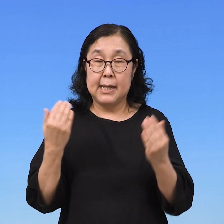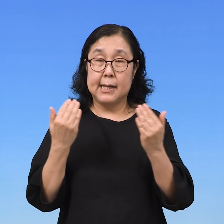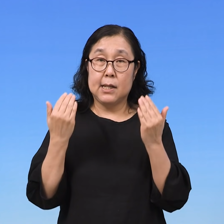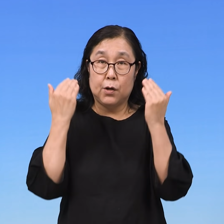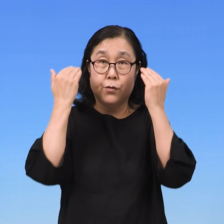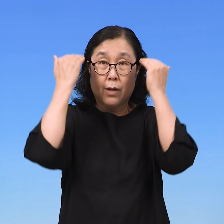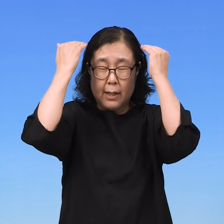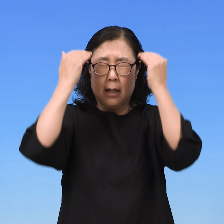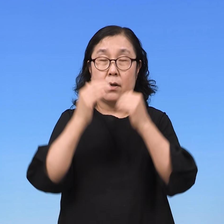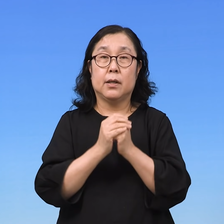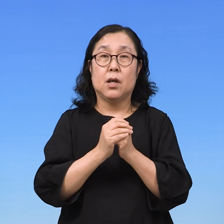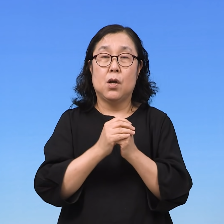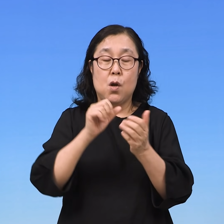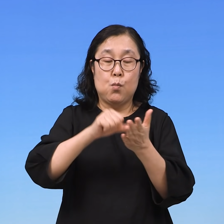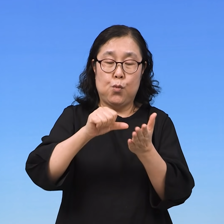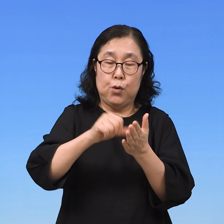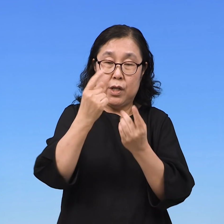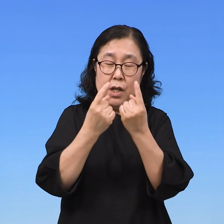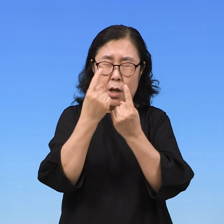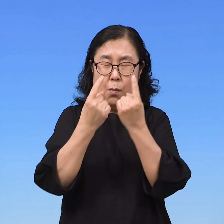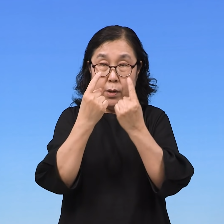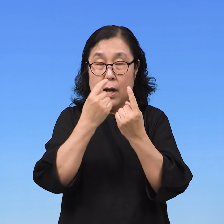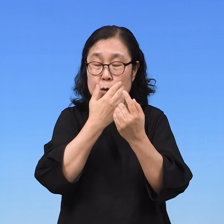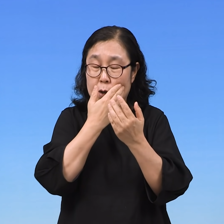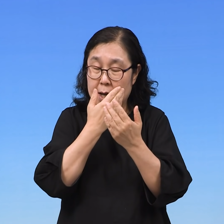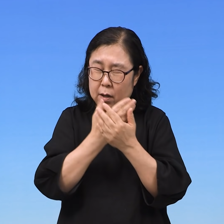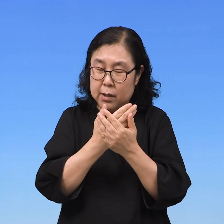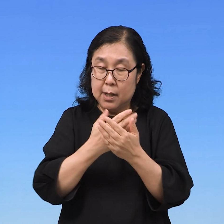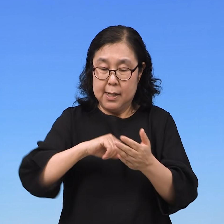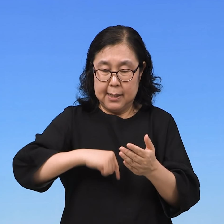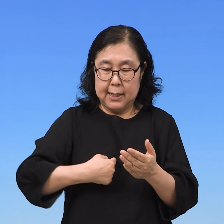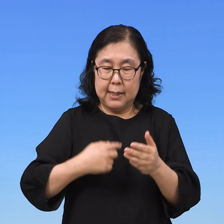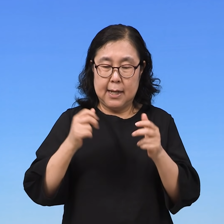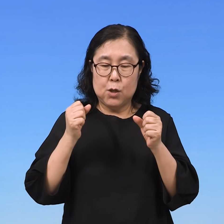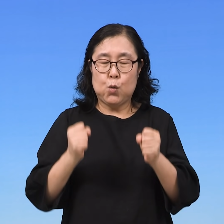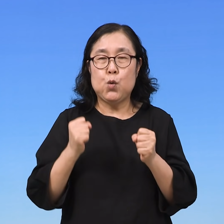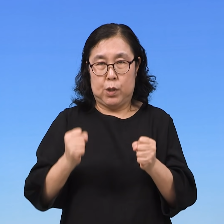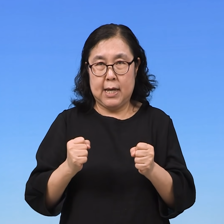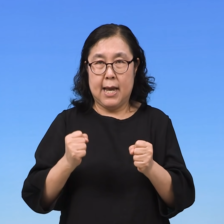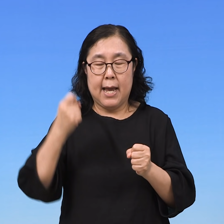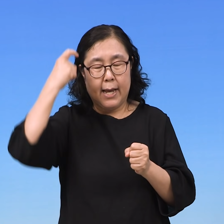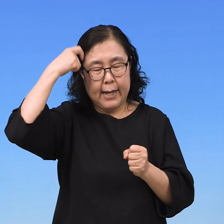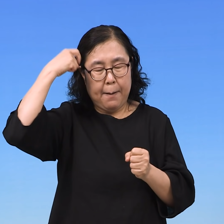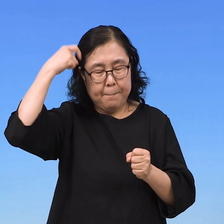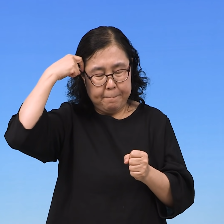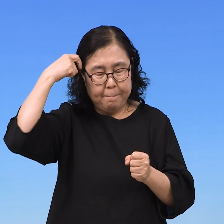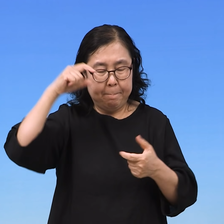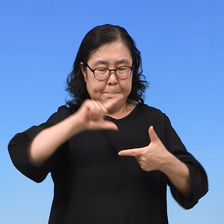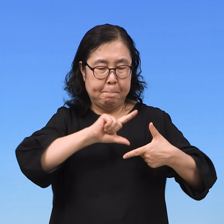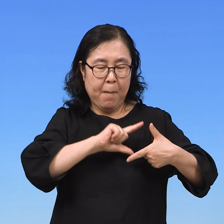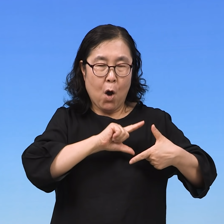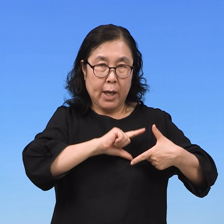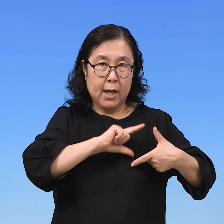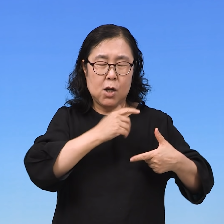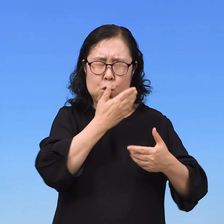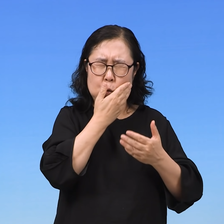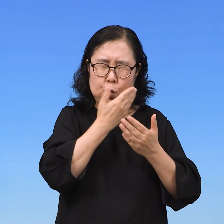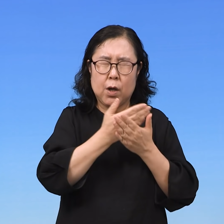성숙하다 생각하는 게, 물질보다 귀한 걸 존재로서의 그 존재감, 명예.